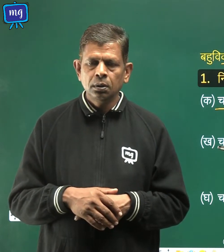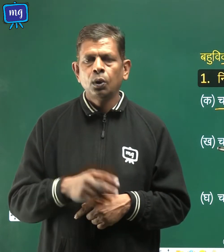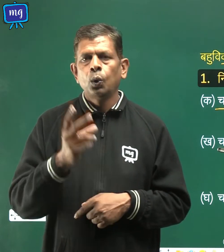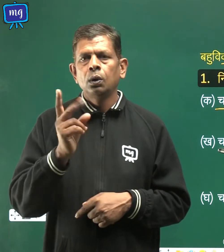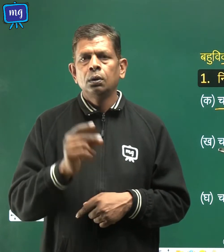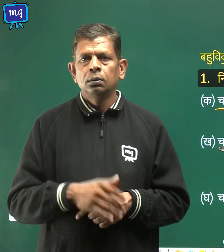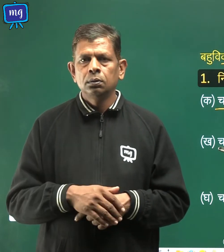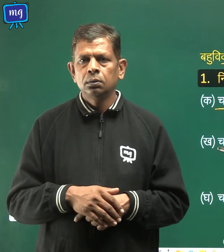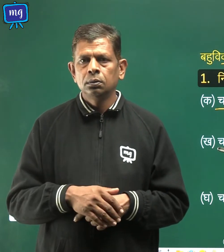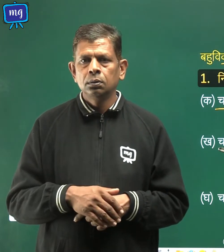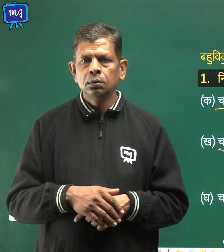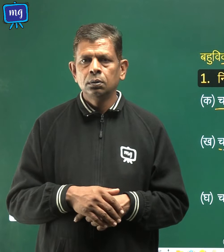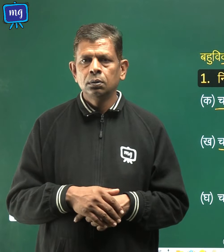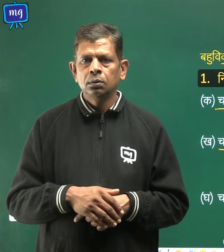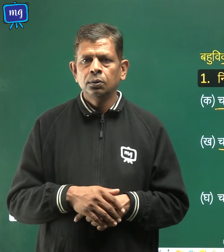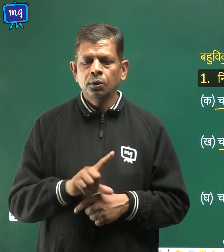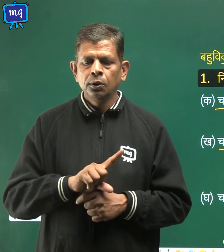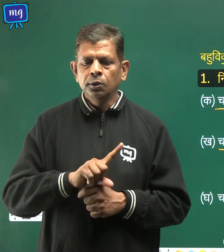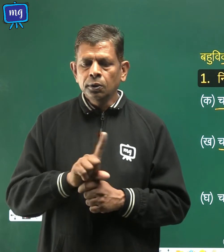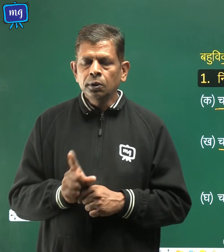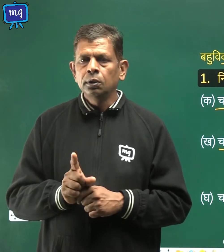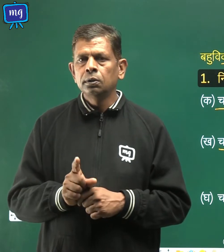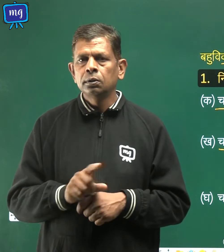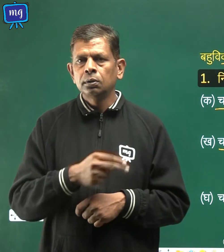दूसरा है चाल बराबर